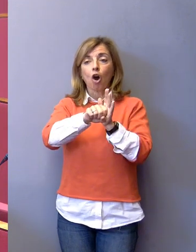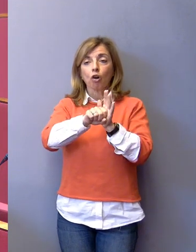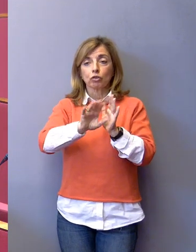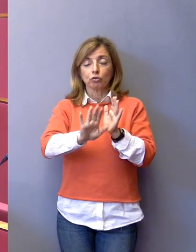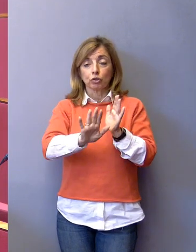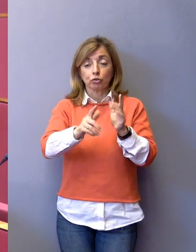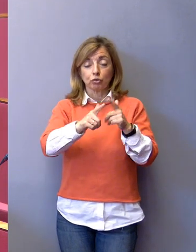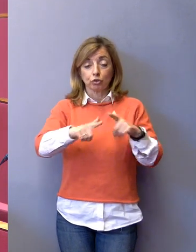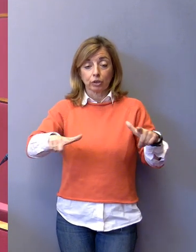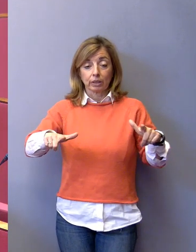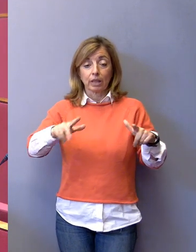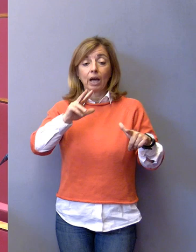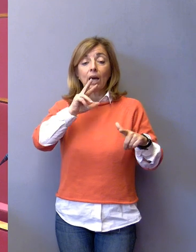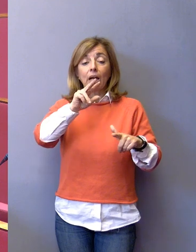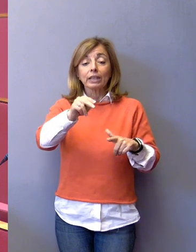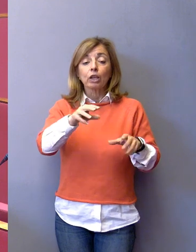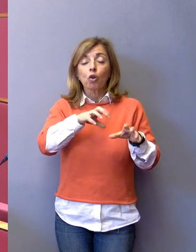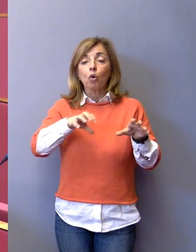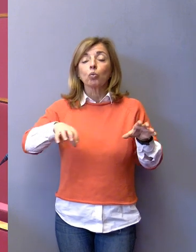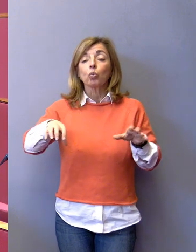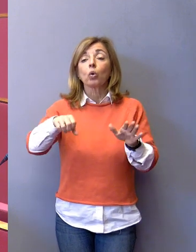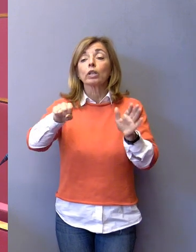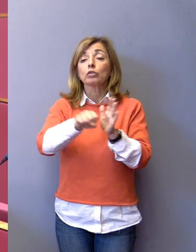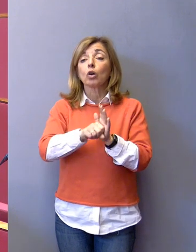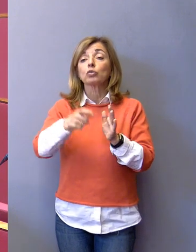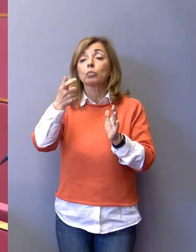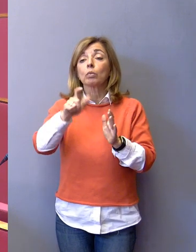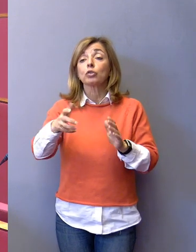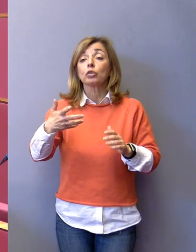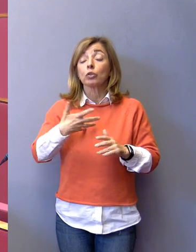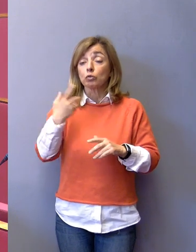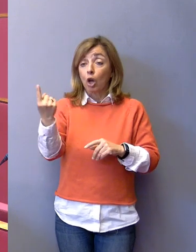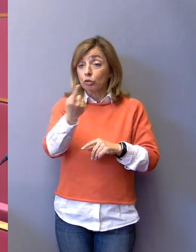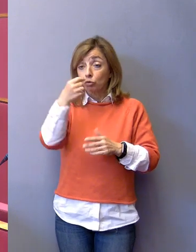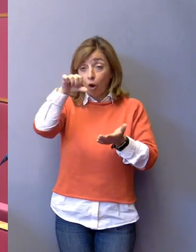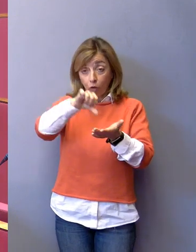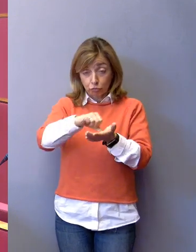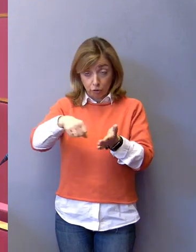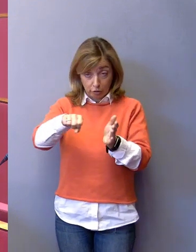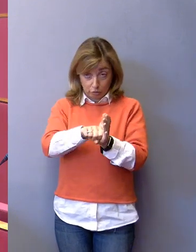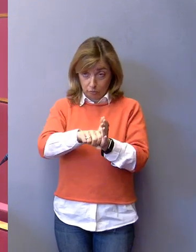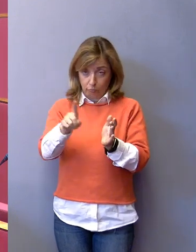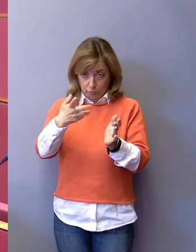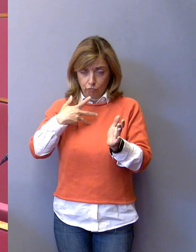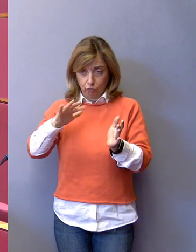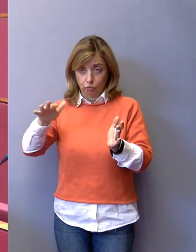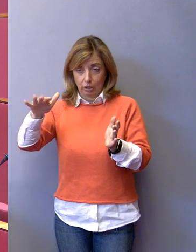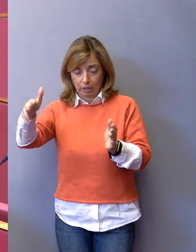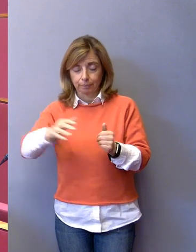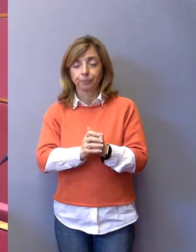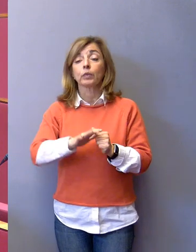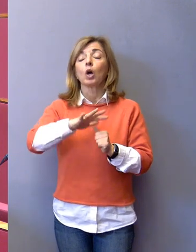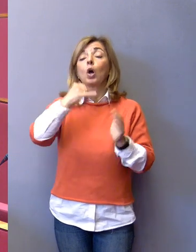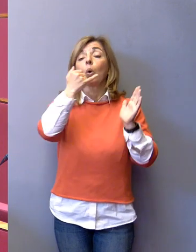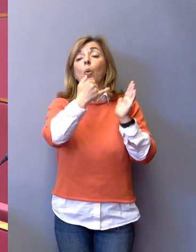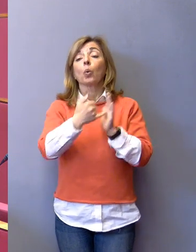storici perché non esiste solo il centro storico del centro città l'ultimo dg considerato